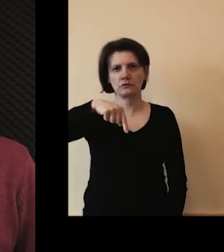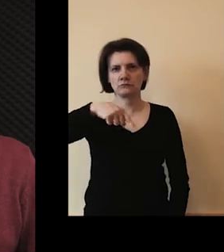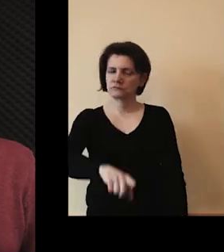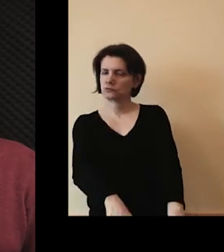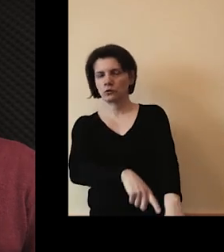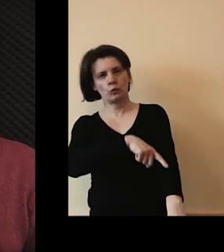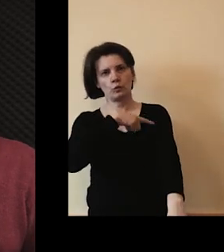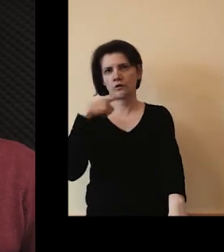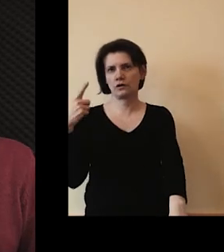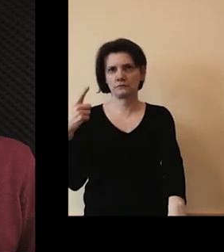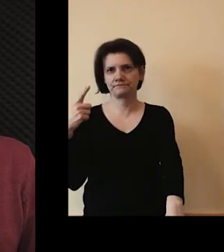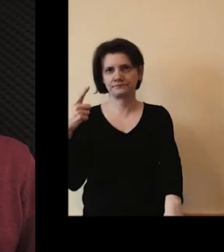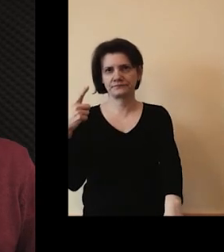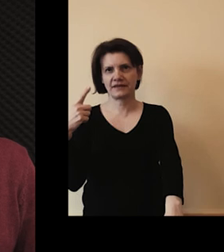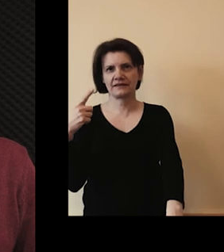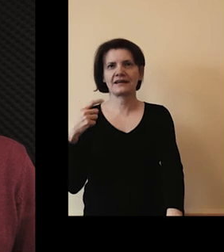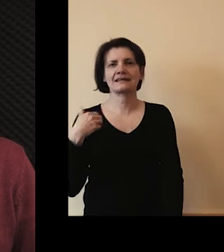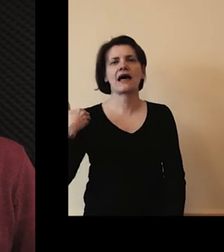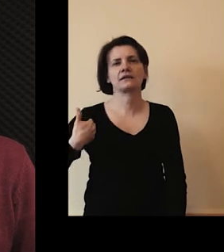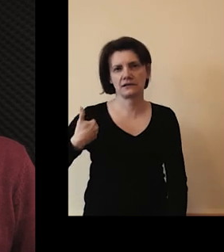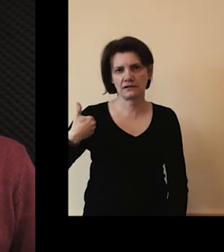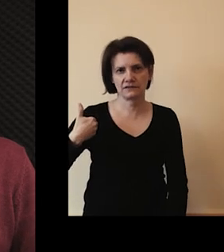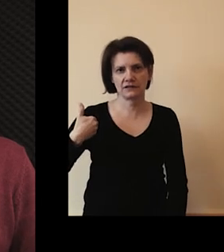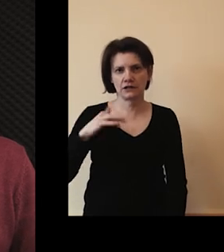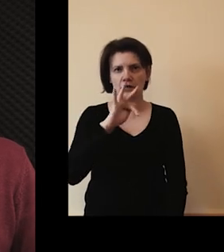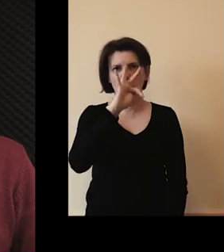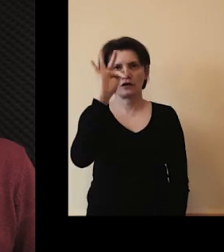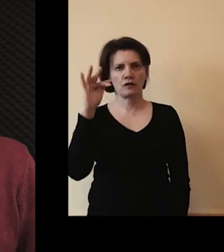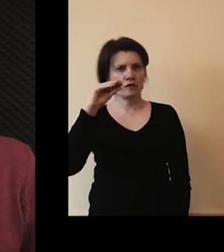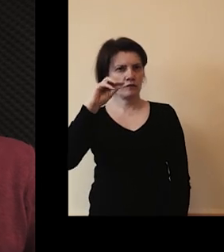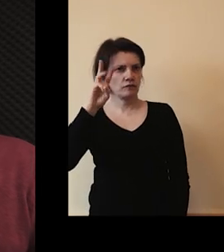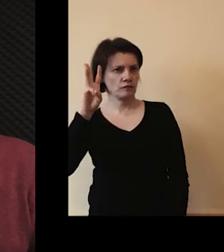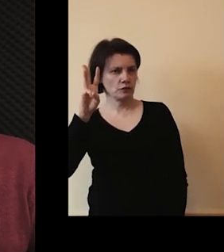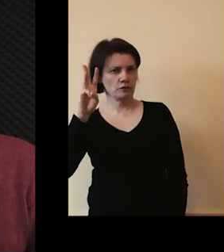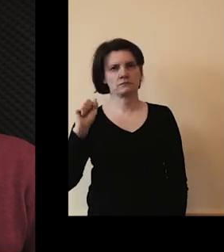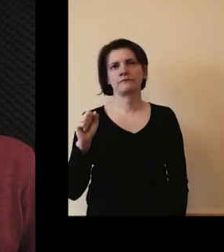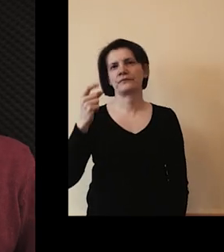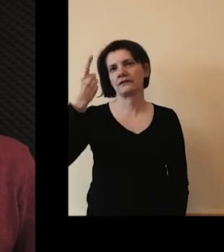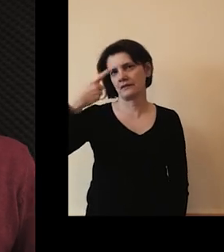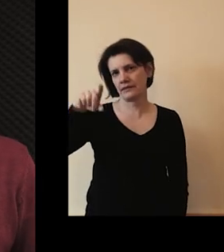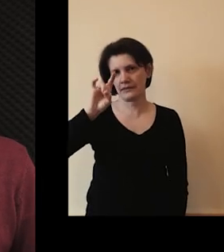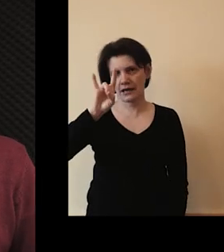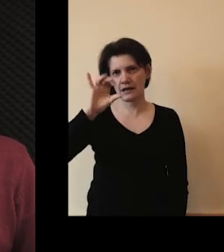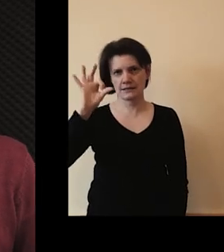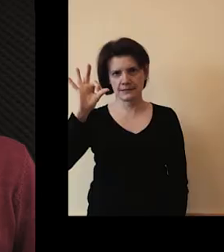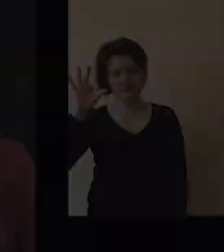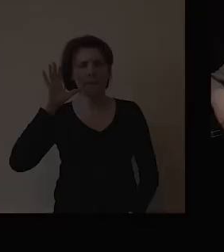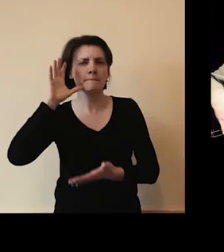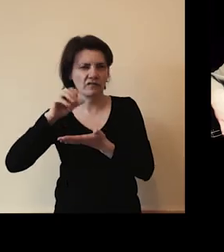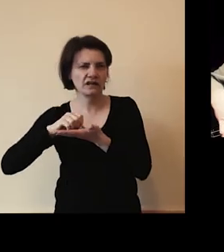Few days, mogę kopać przez dni parę. Ale wracać chcę.